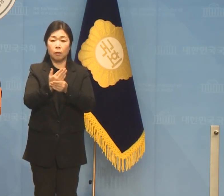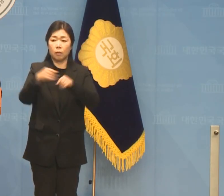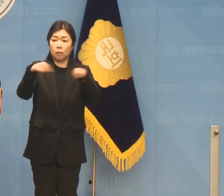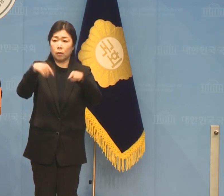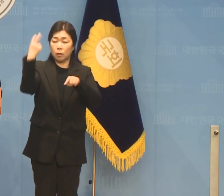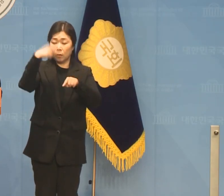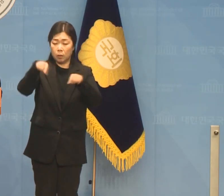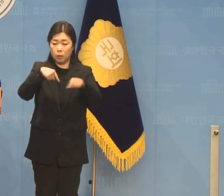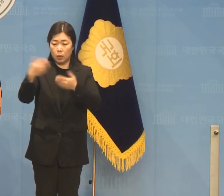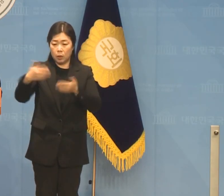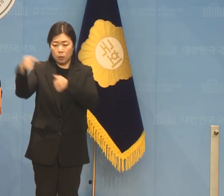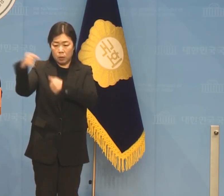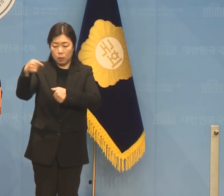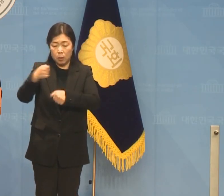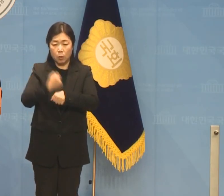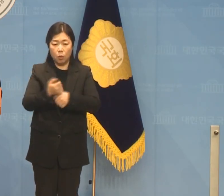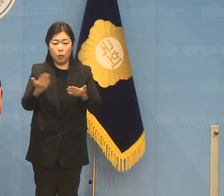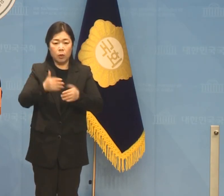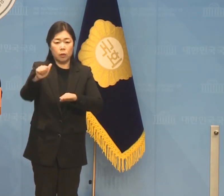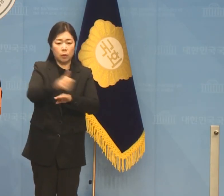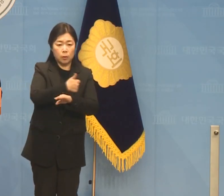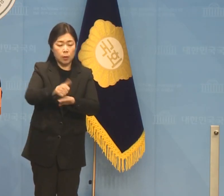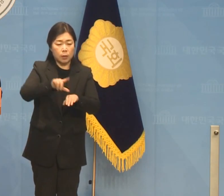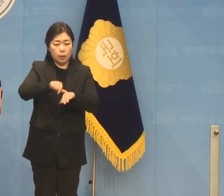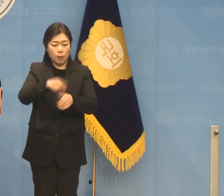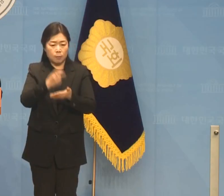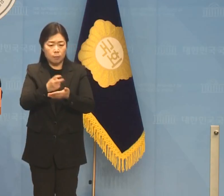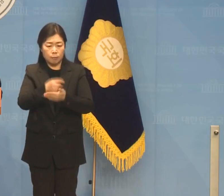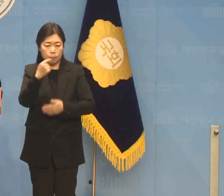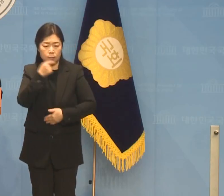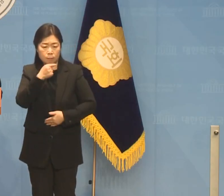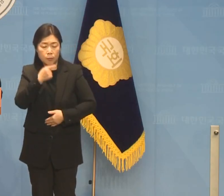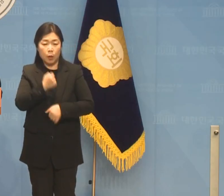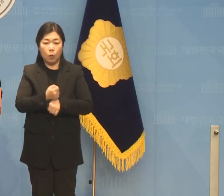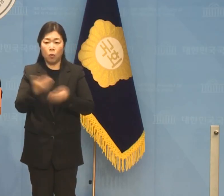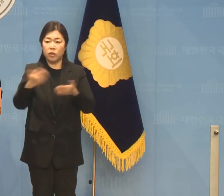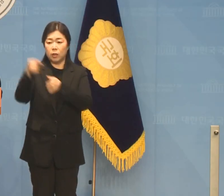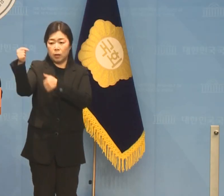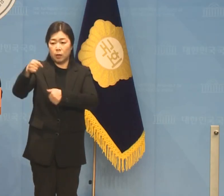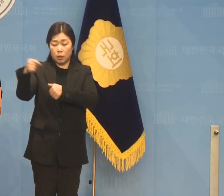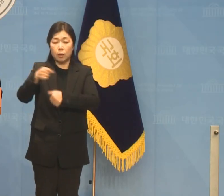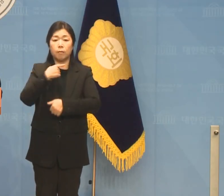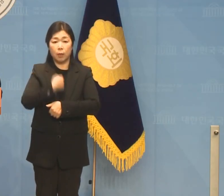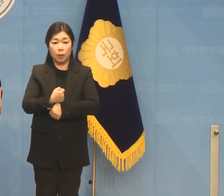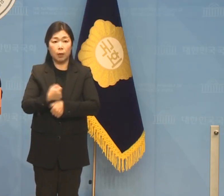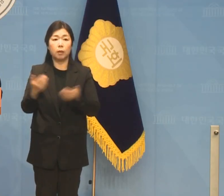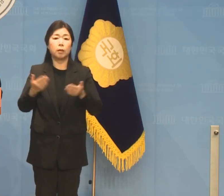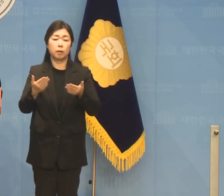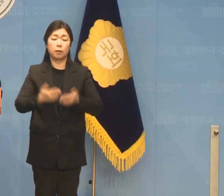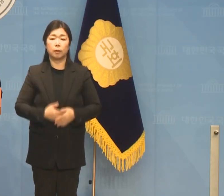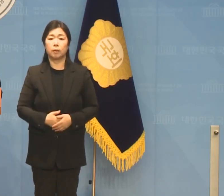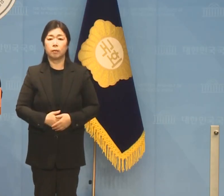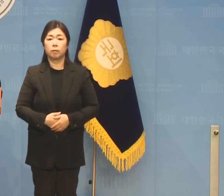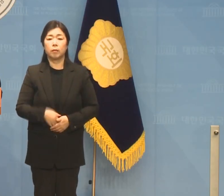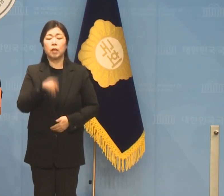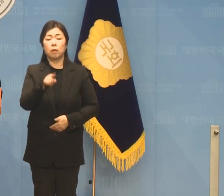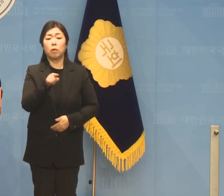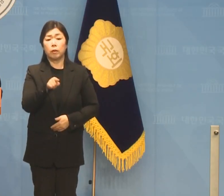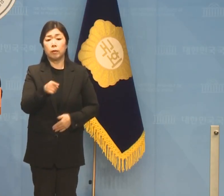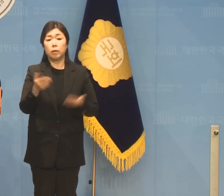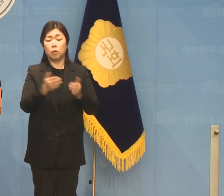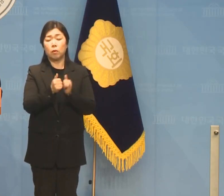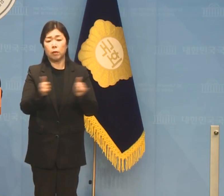감독 아래 출퇴근 시간의 엄격한 통제와 업무 지시를 받으며 근무했습니다. 이는